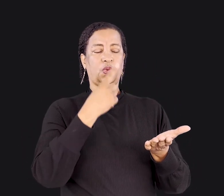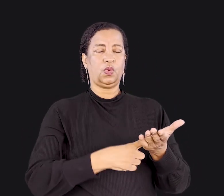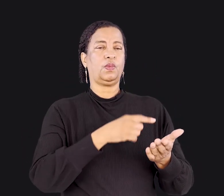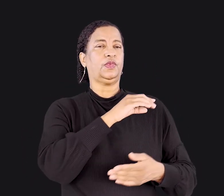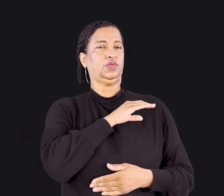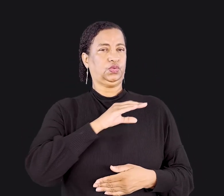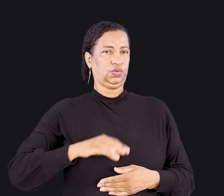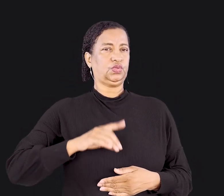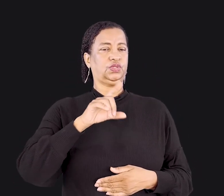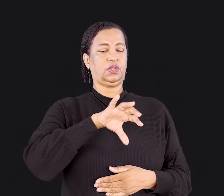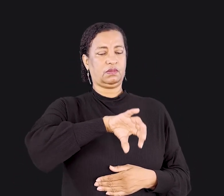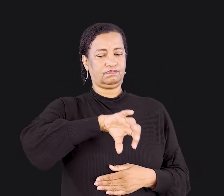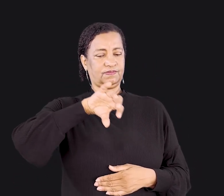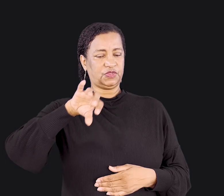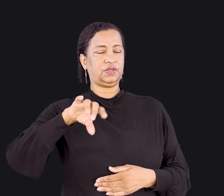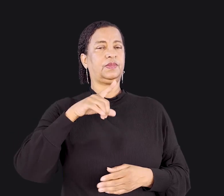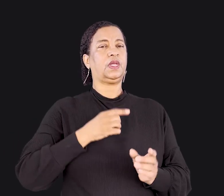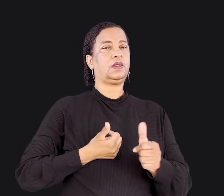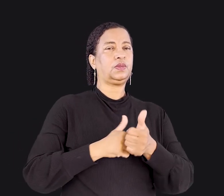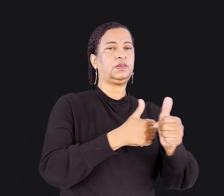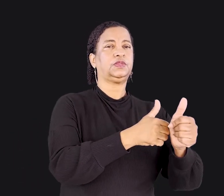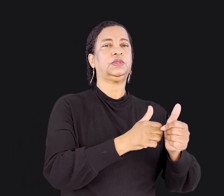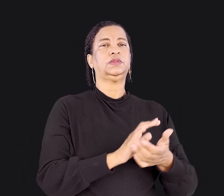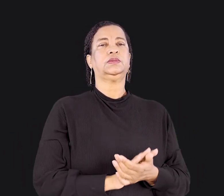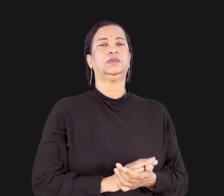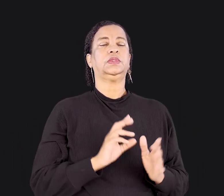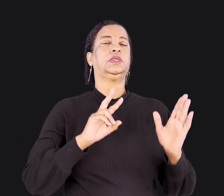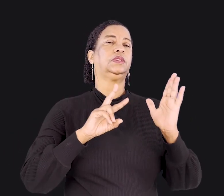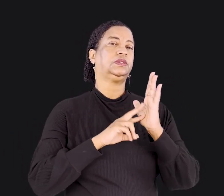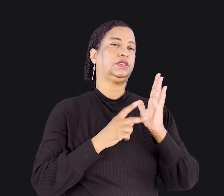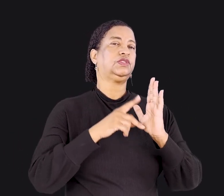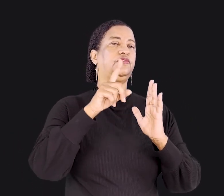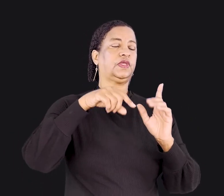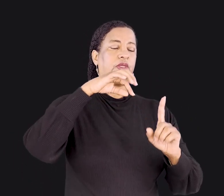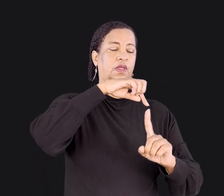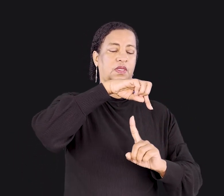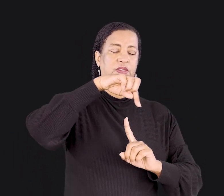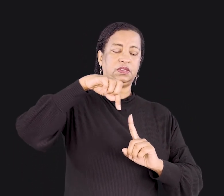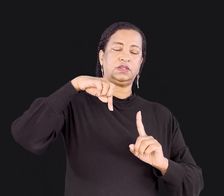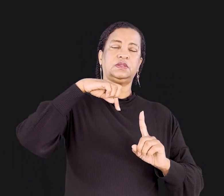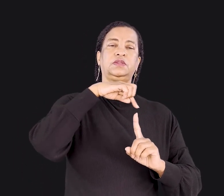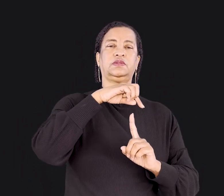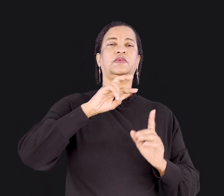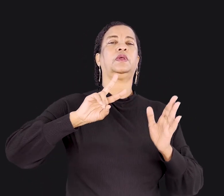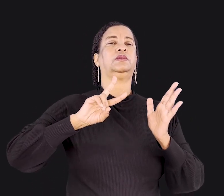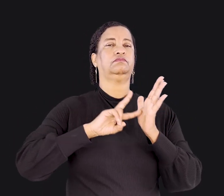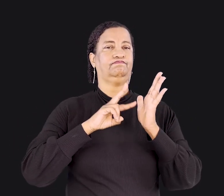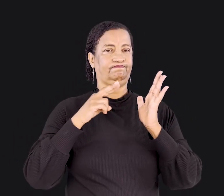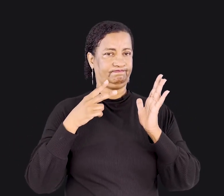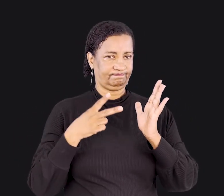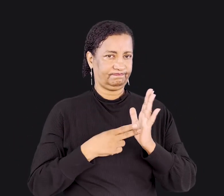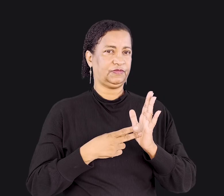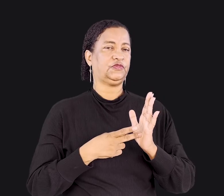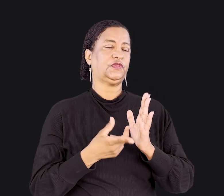Cristo é separada para segui-lo. Isso quer dizer santificado, é exatamente isso aí que quer dizer